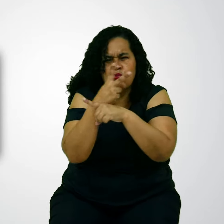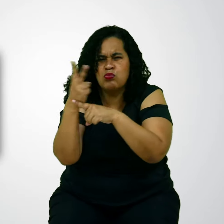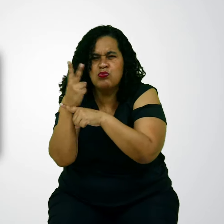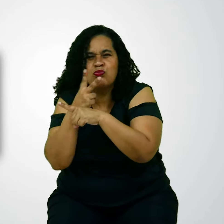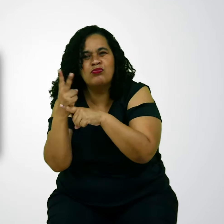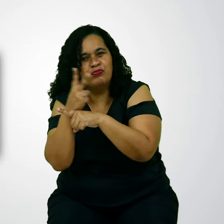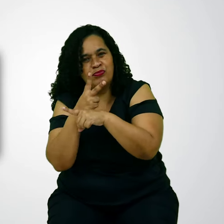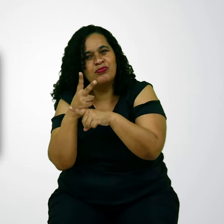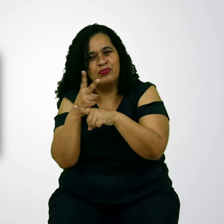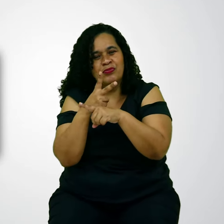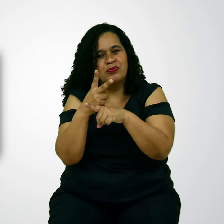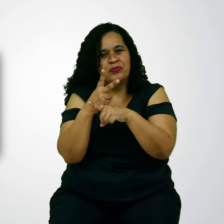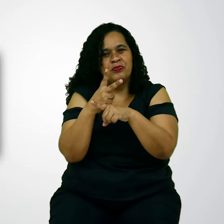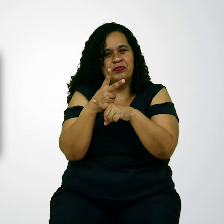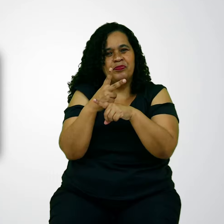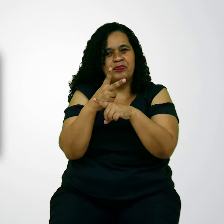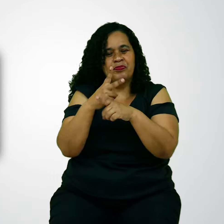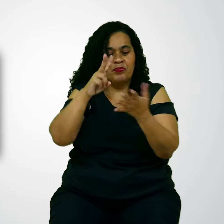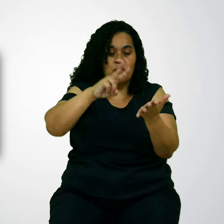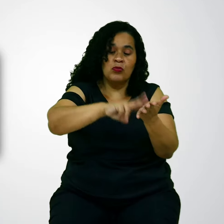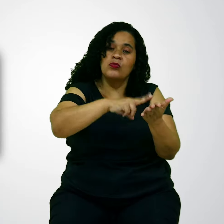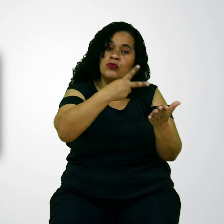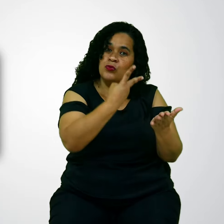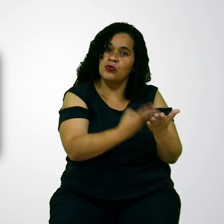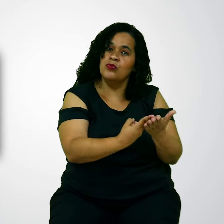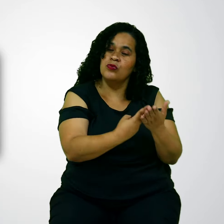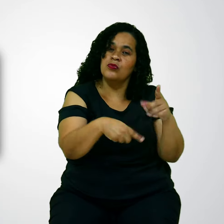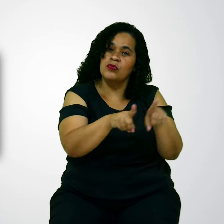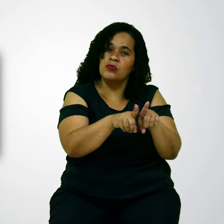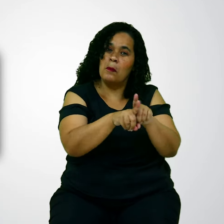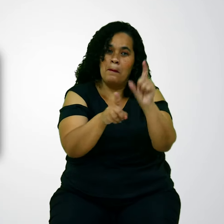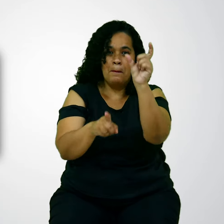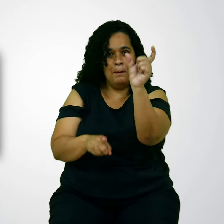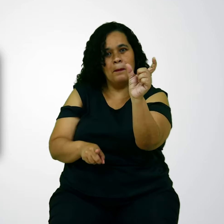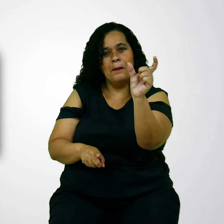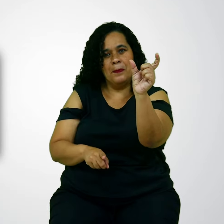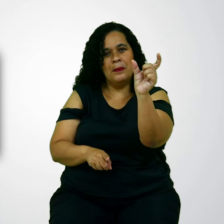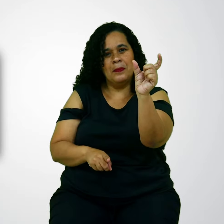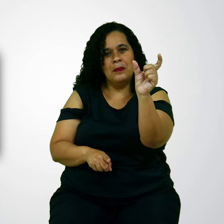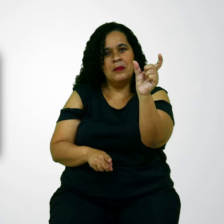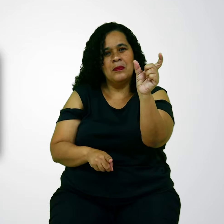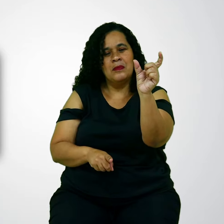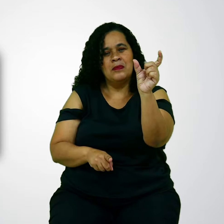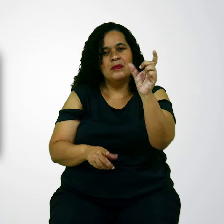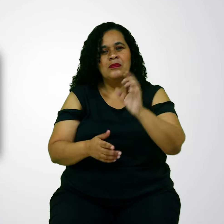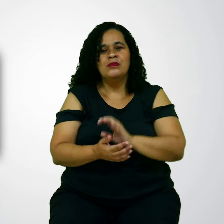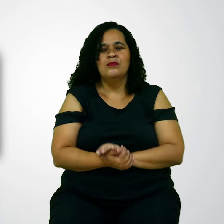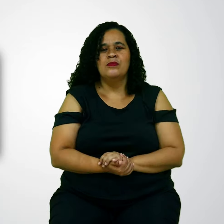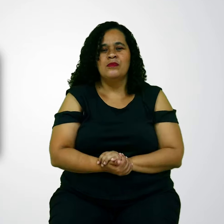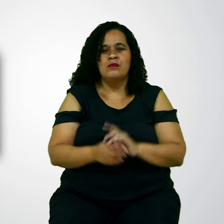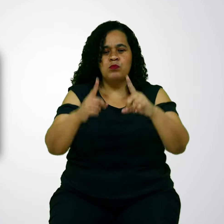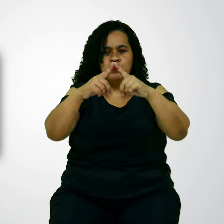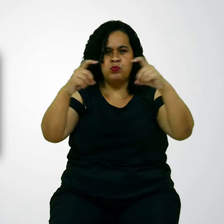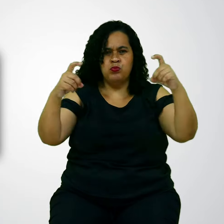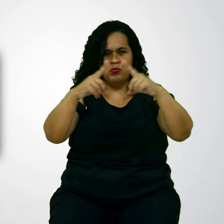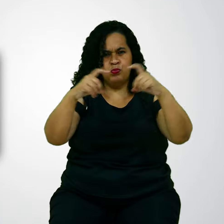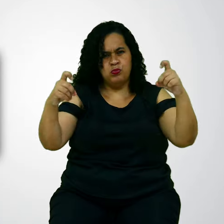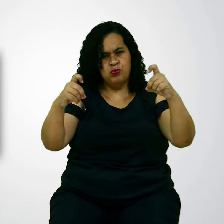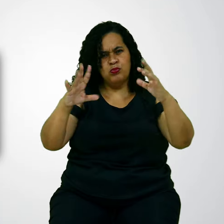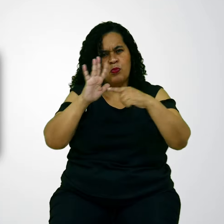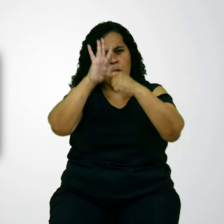Poderia ser traduzida essa palavrinha do hebraico para o português assim, olha: sei que a bondade e a fidelidade